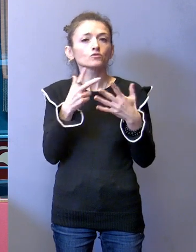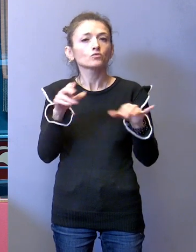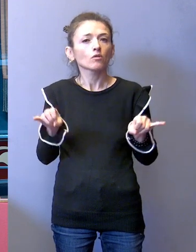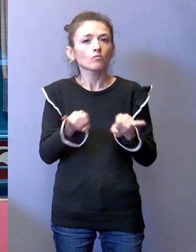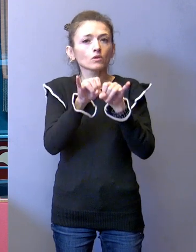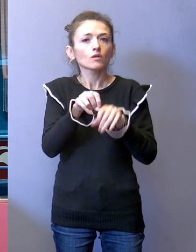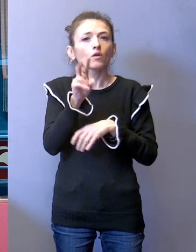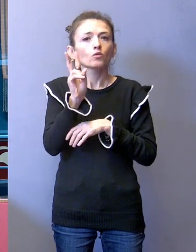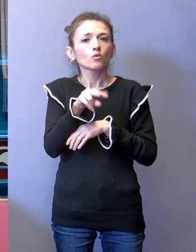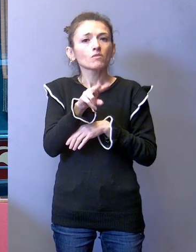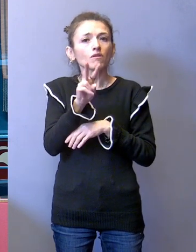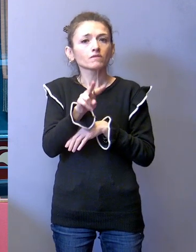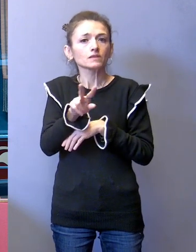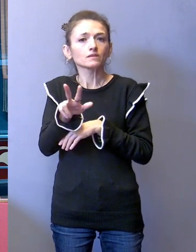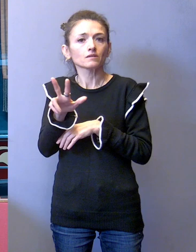2023